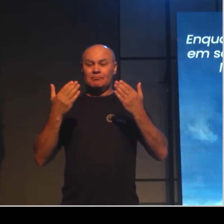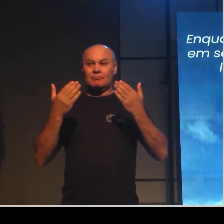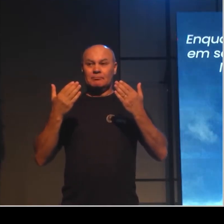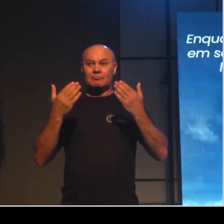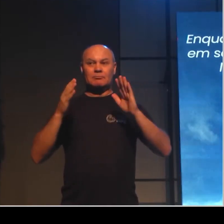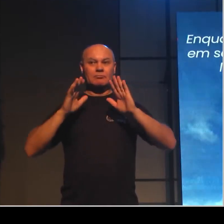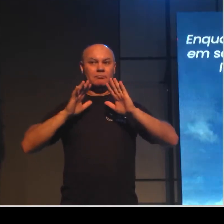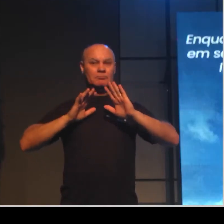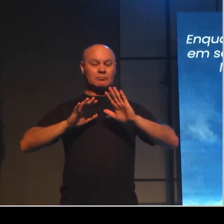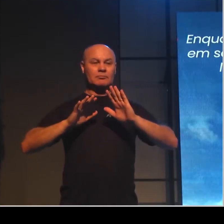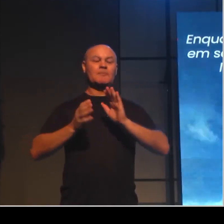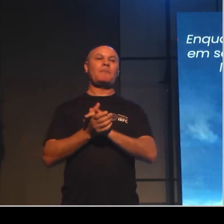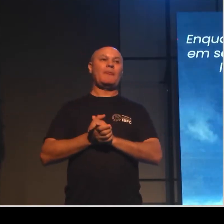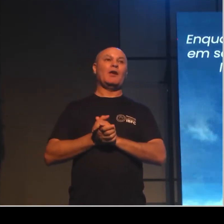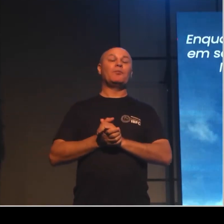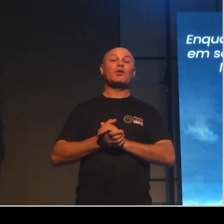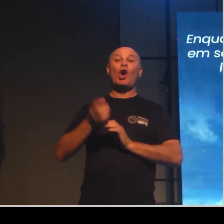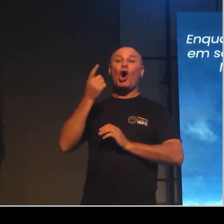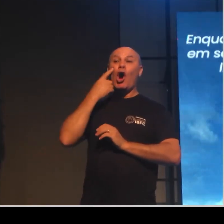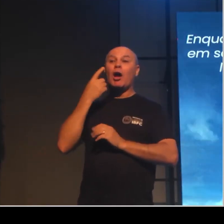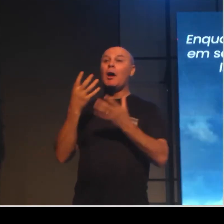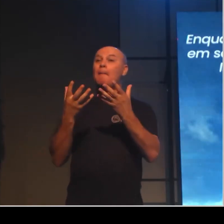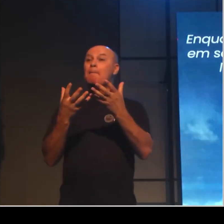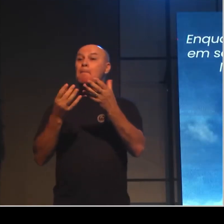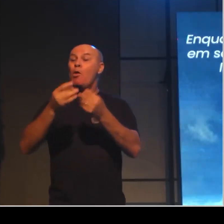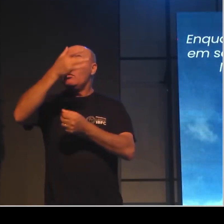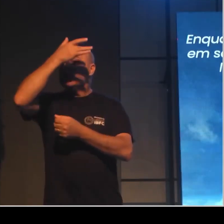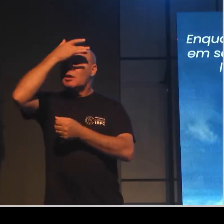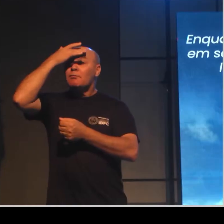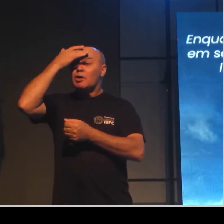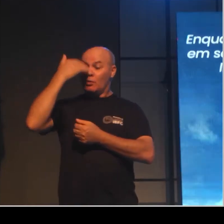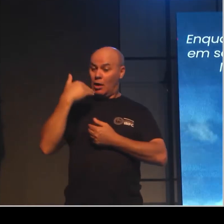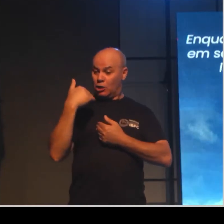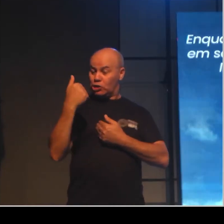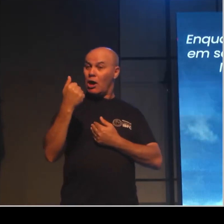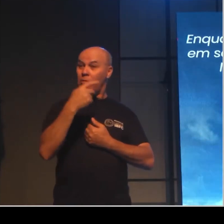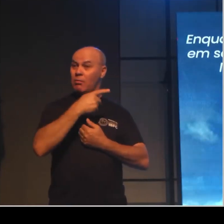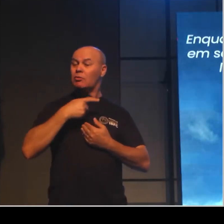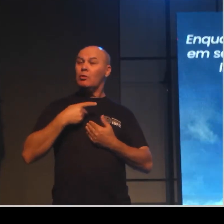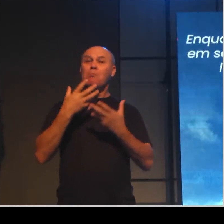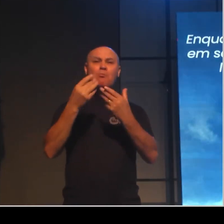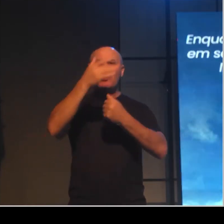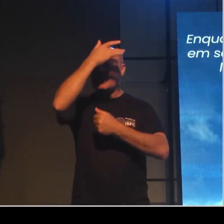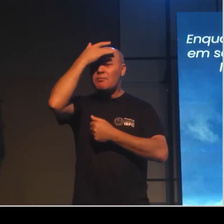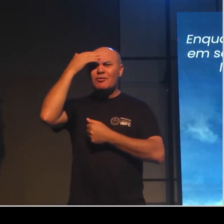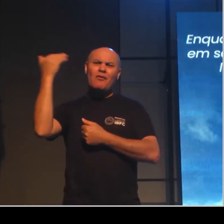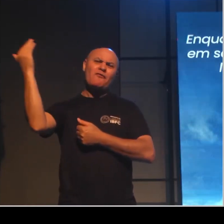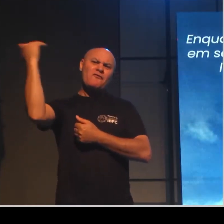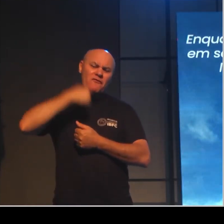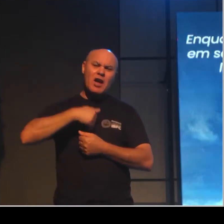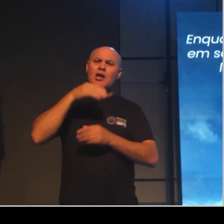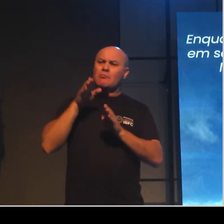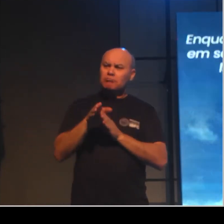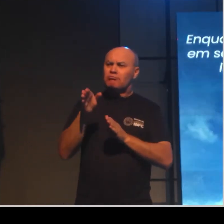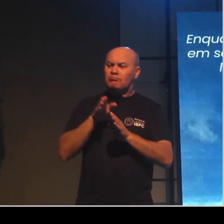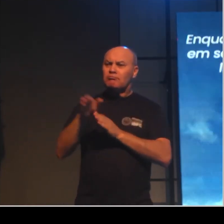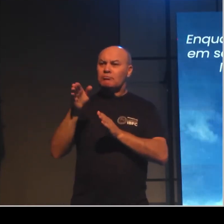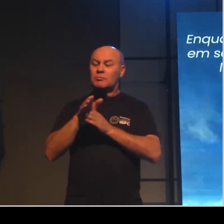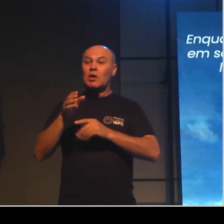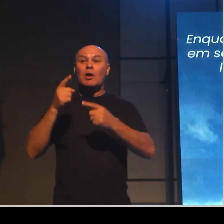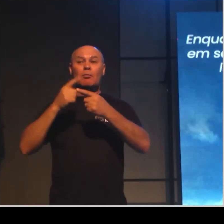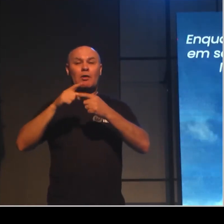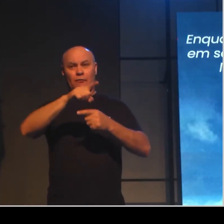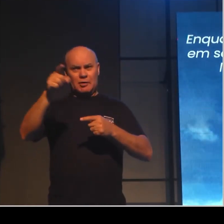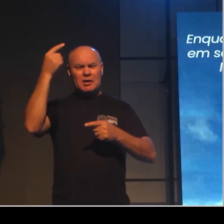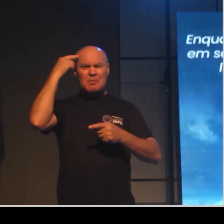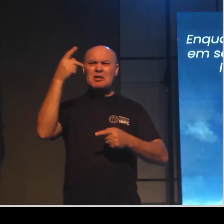Como eu disse, eu não sou um oráculo. Os pastores da igreja não somos um oráculo que tem uma revelação e